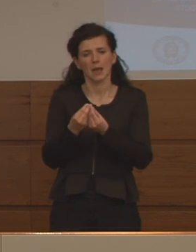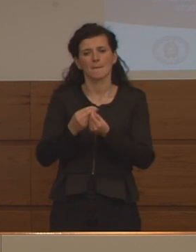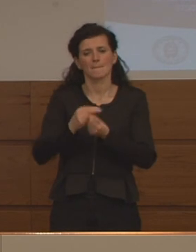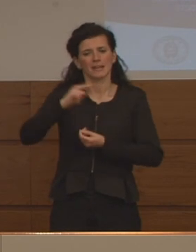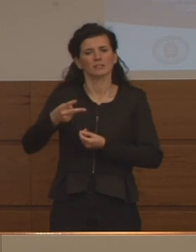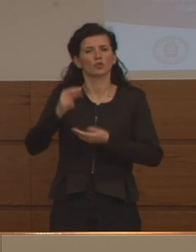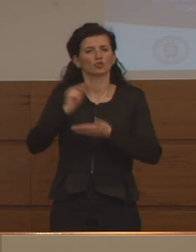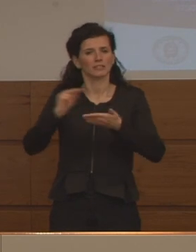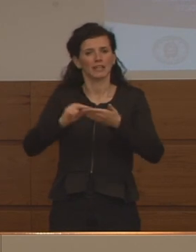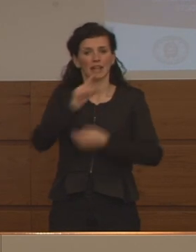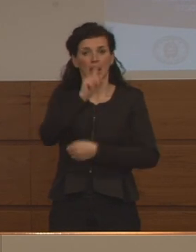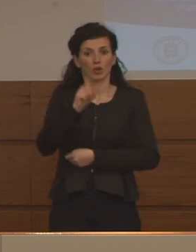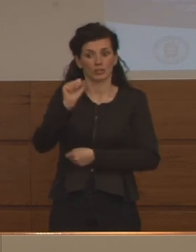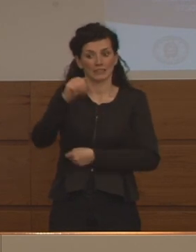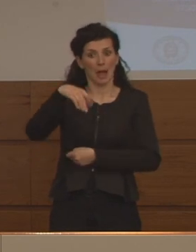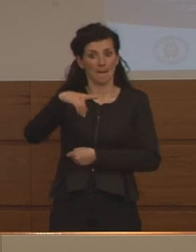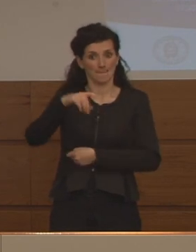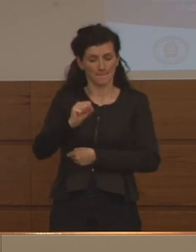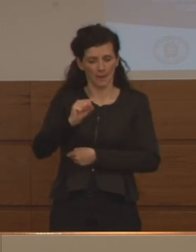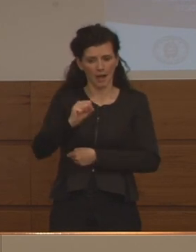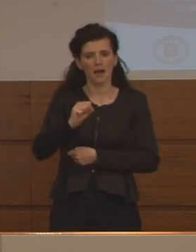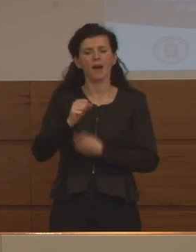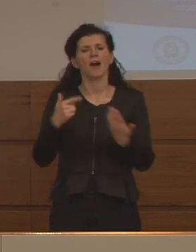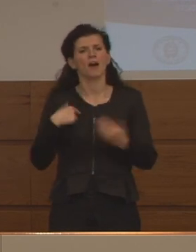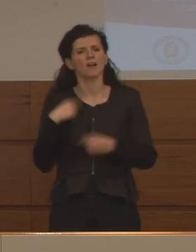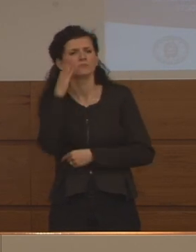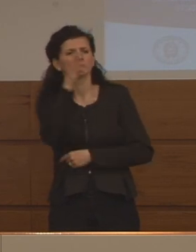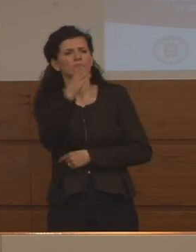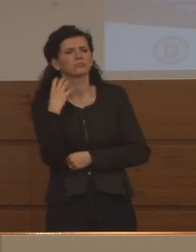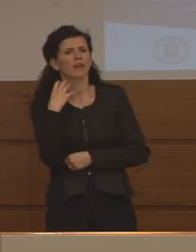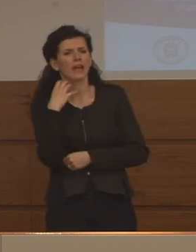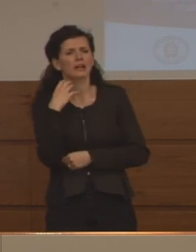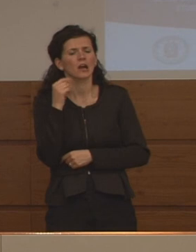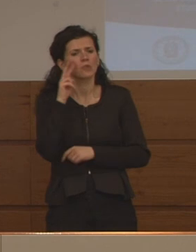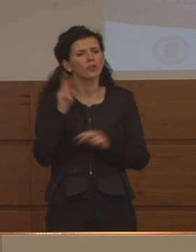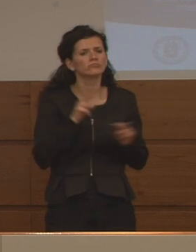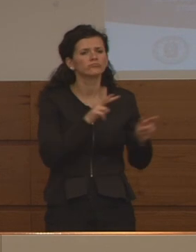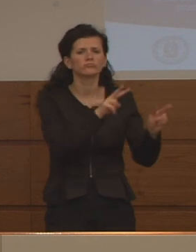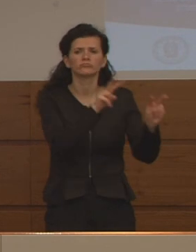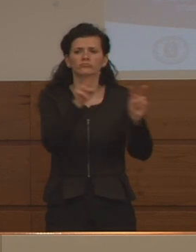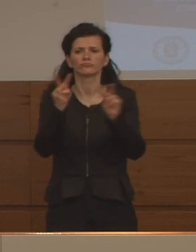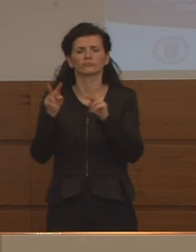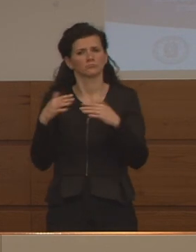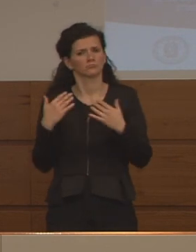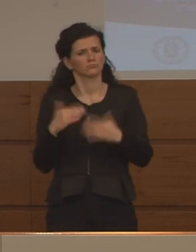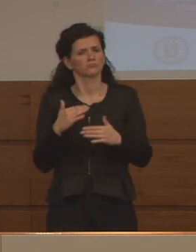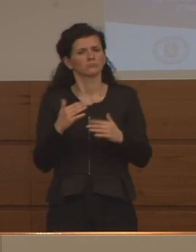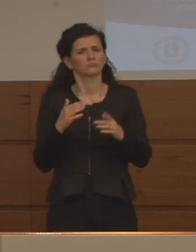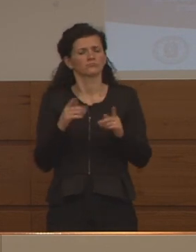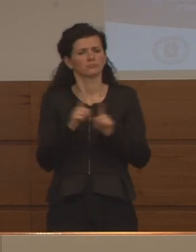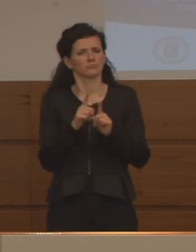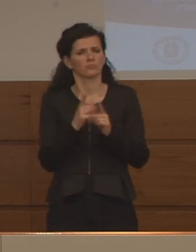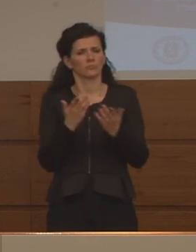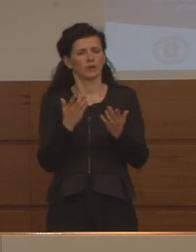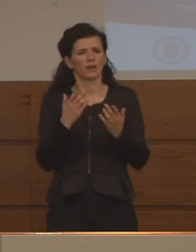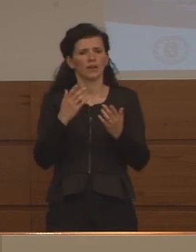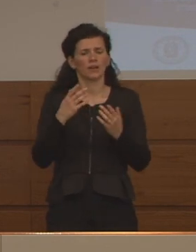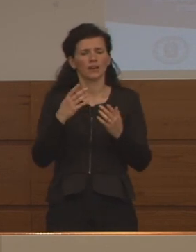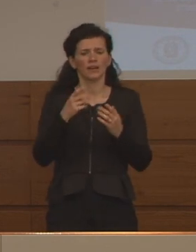zampa e vedendo quanto di straordinario hanno realizzato gli